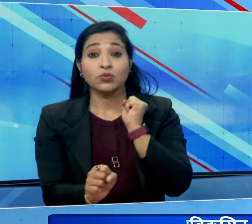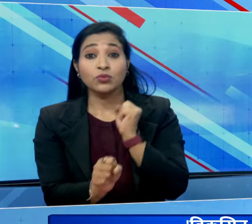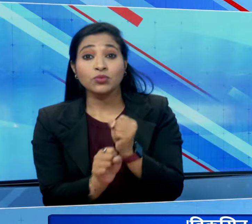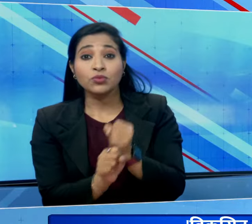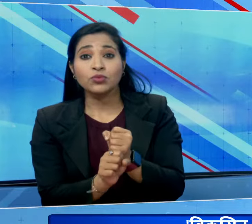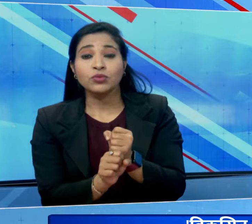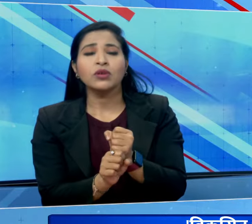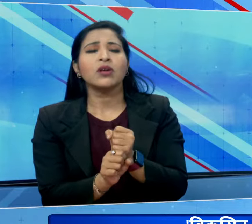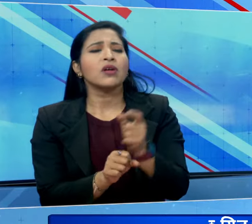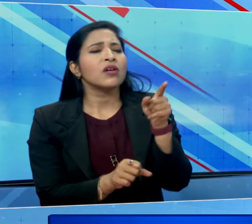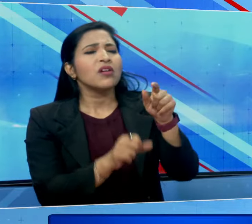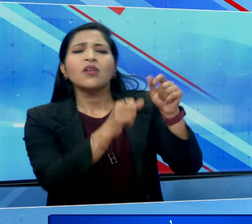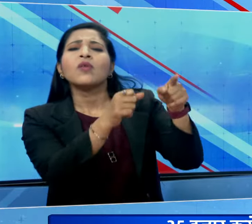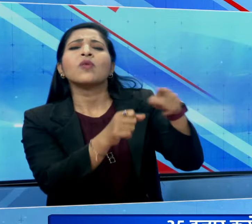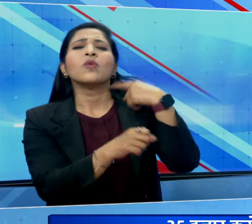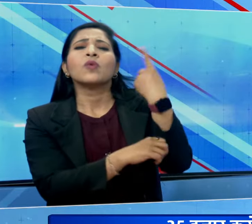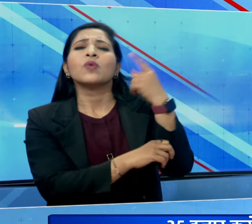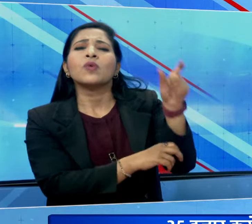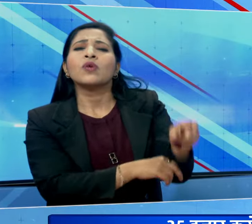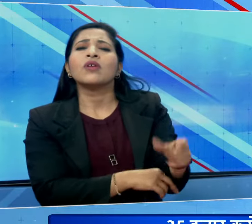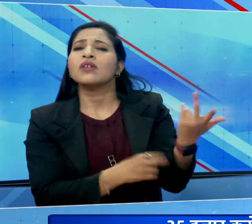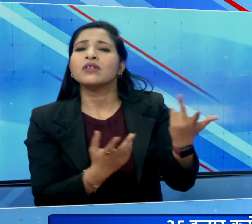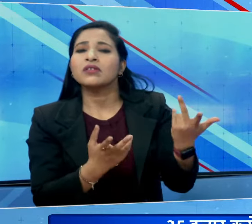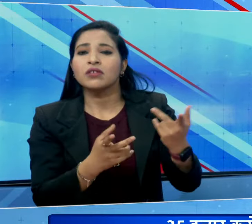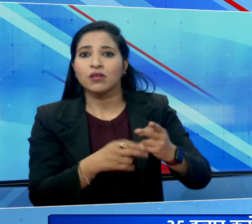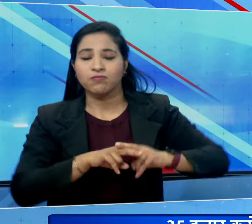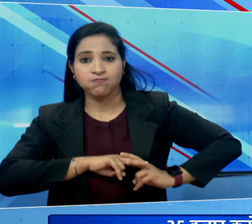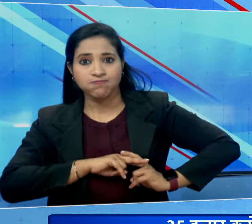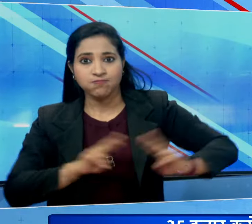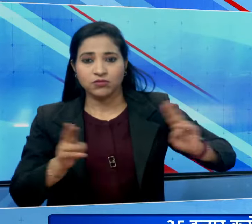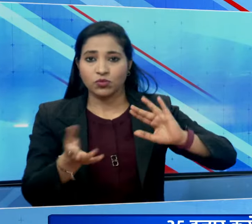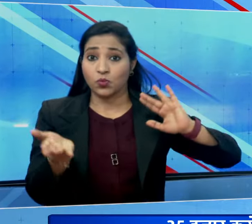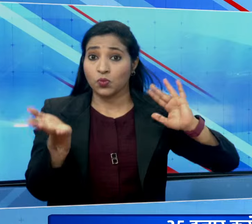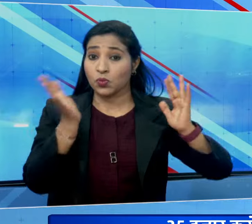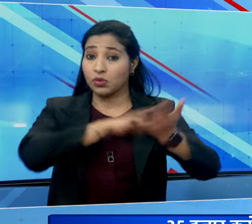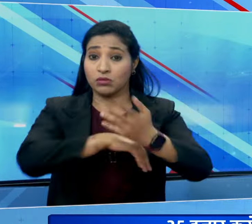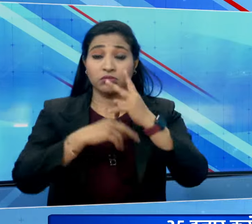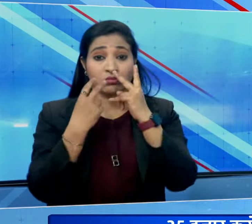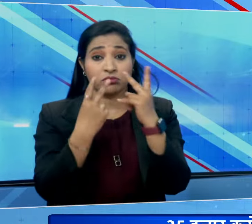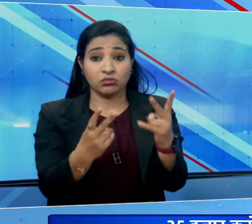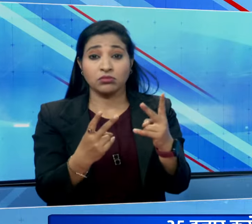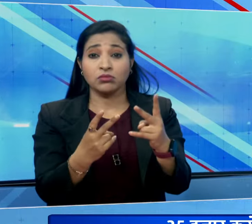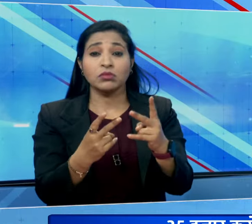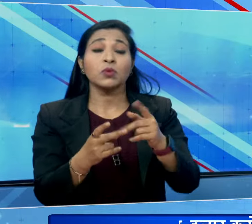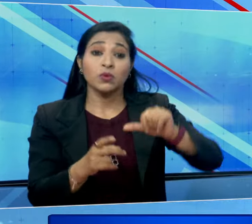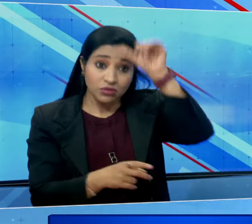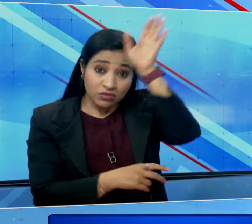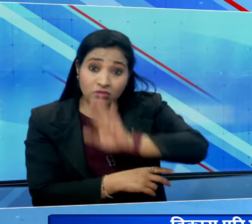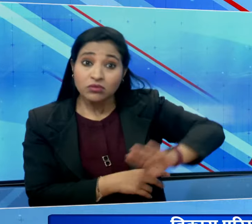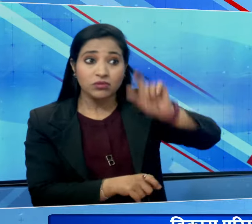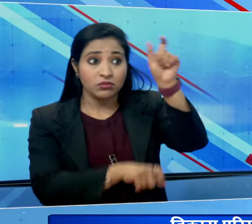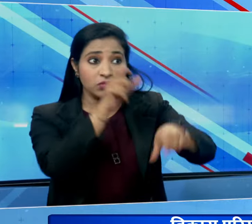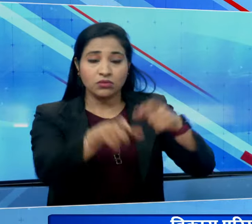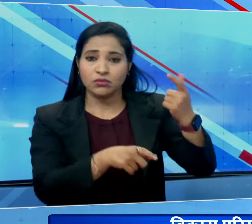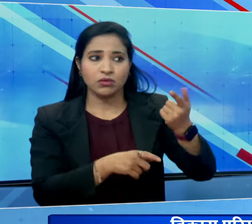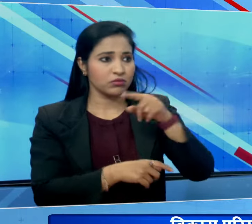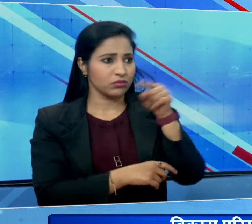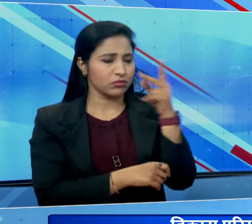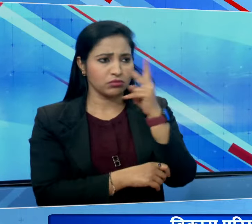ऐसी होगी कि पूरी दुनिया में हर भारतीय का